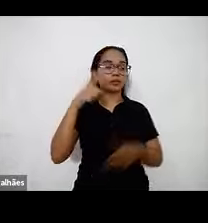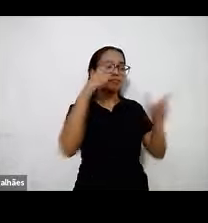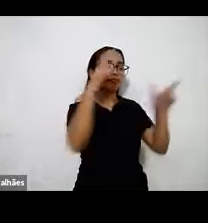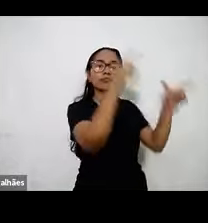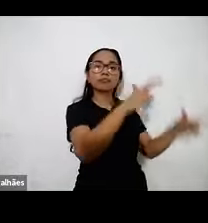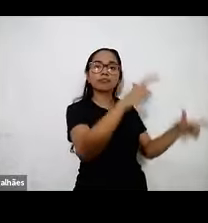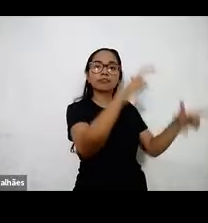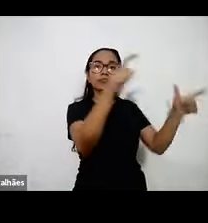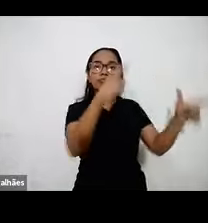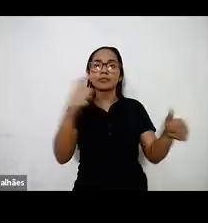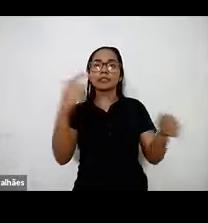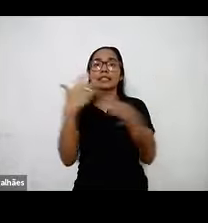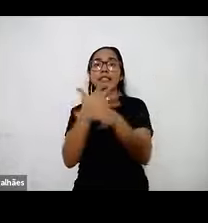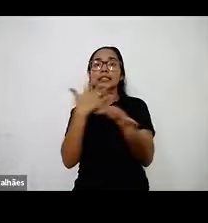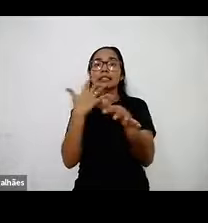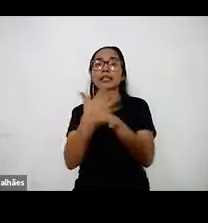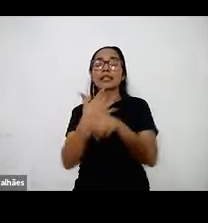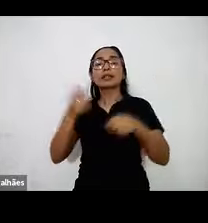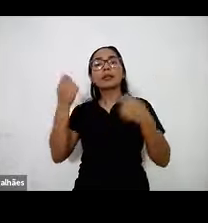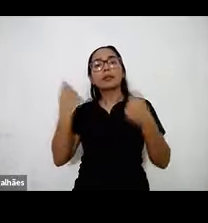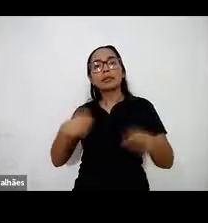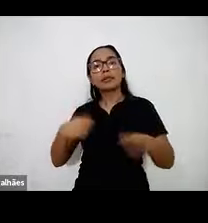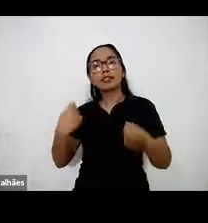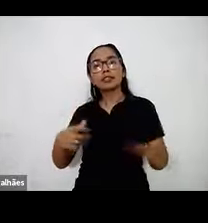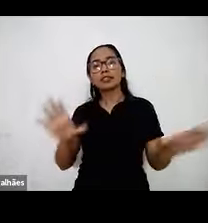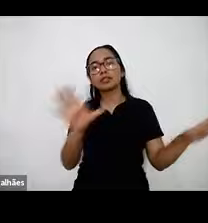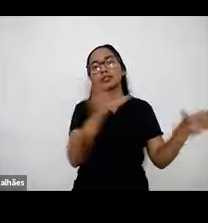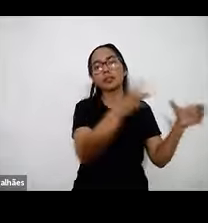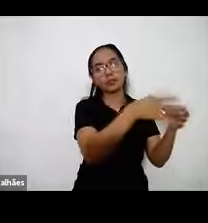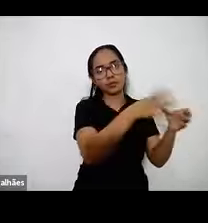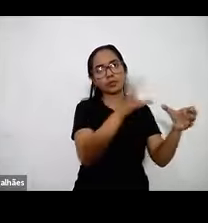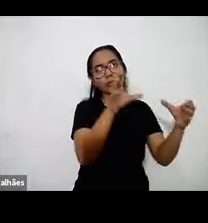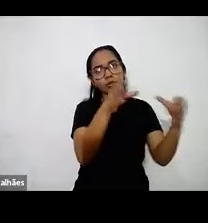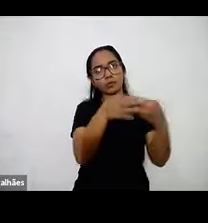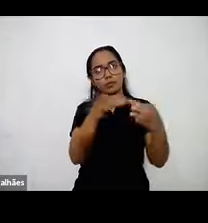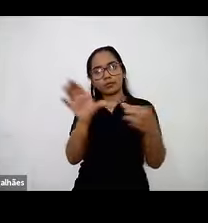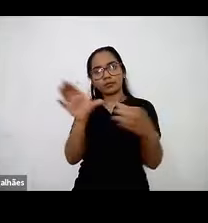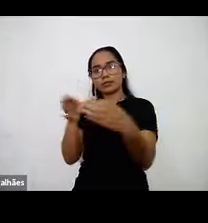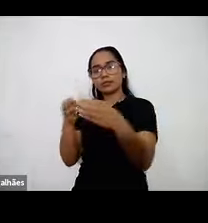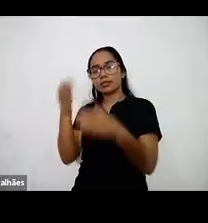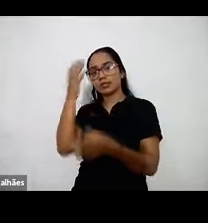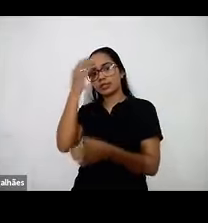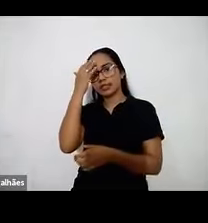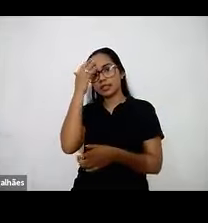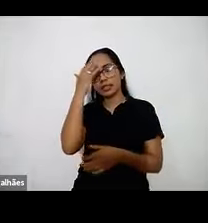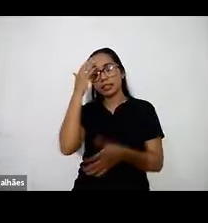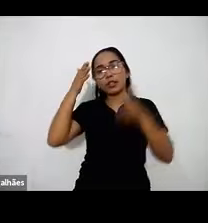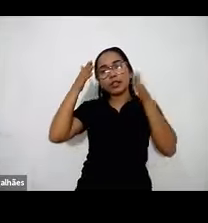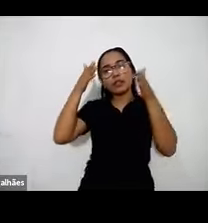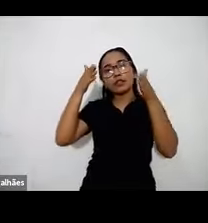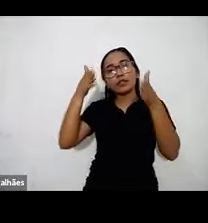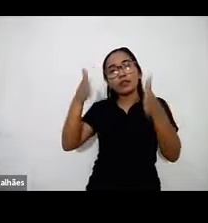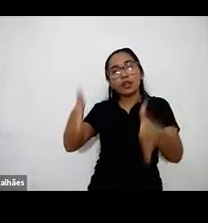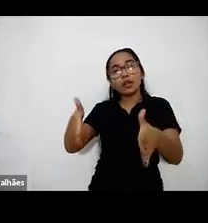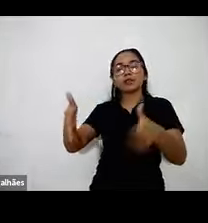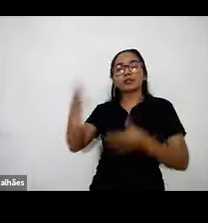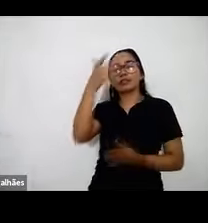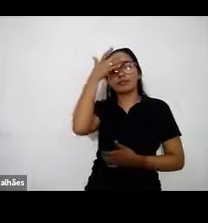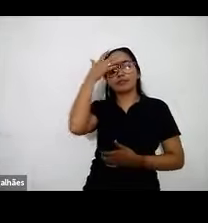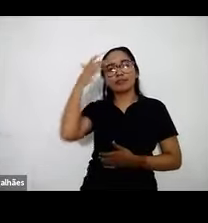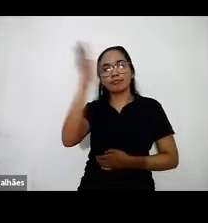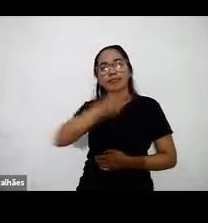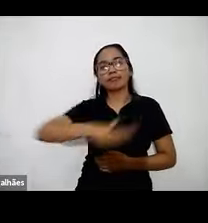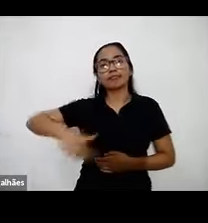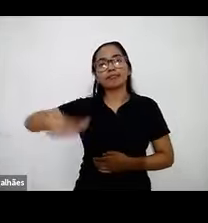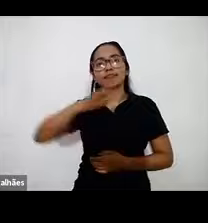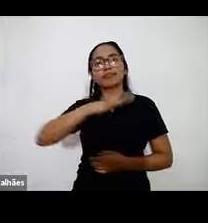dos espaços de controle social e participação social dos usuários, das pessoas da comunidade, com fala, com a voz ativa